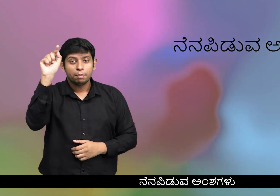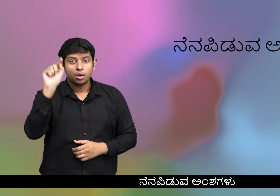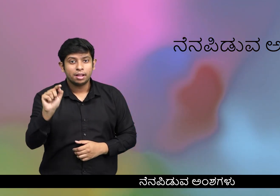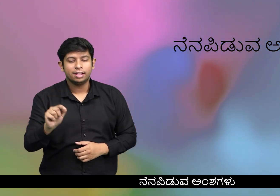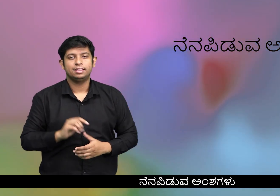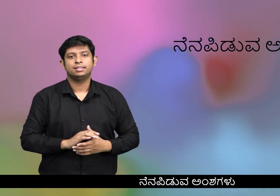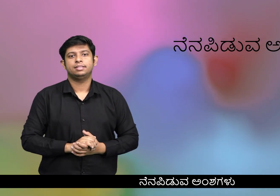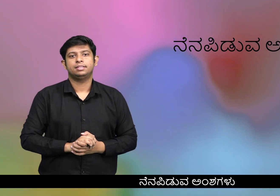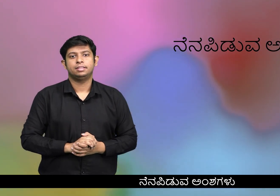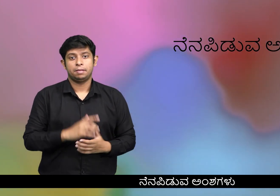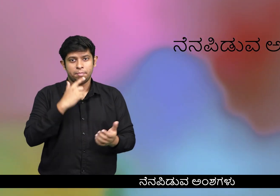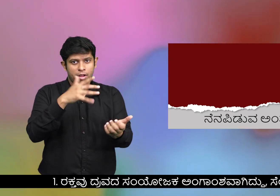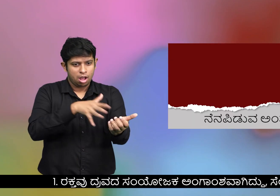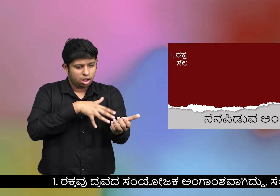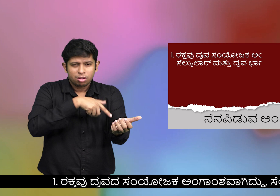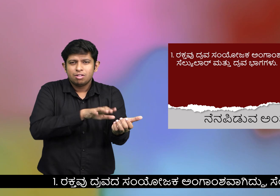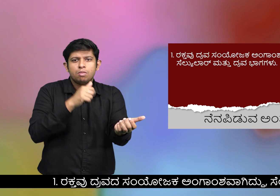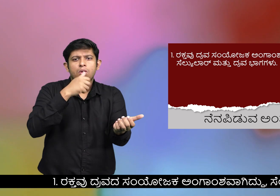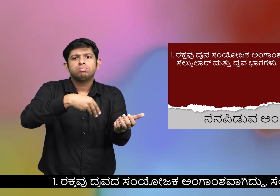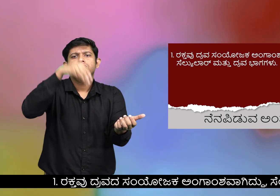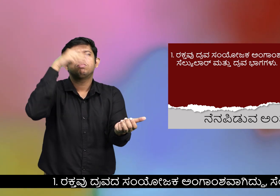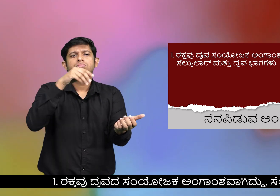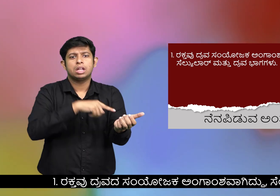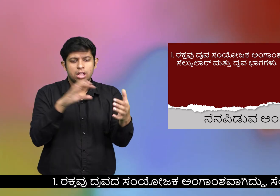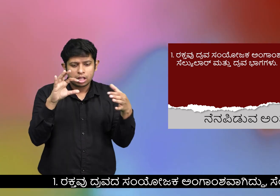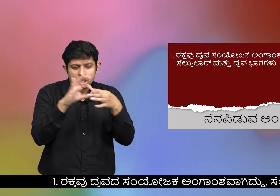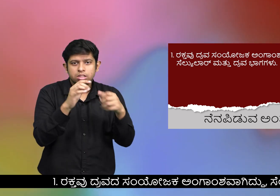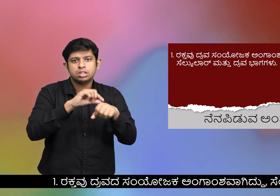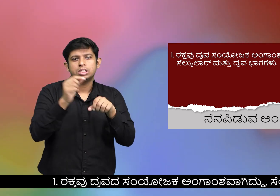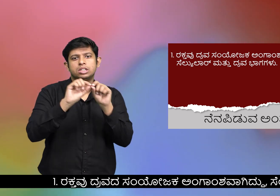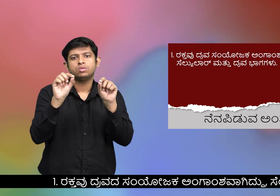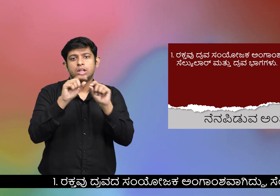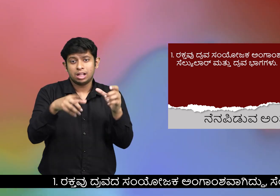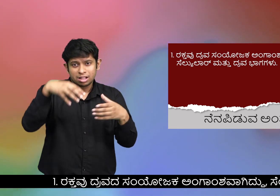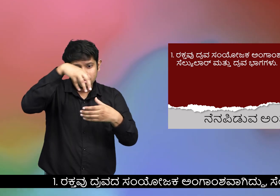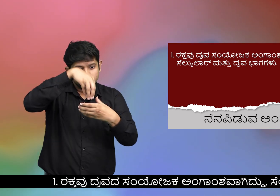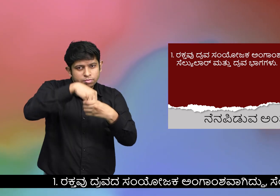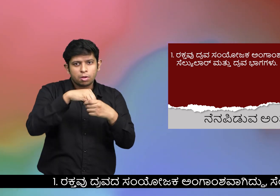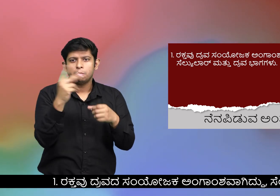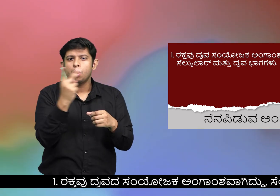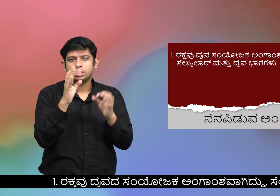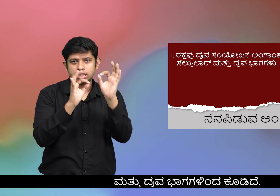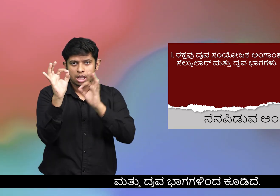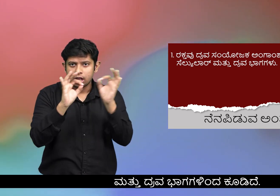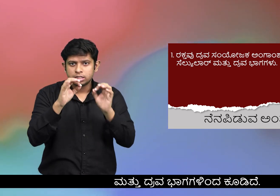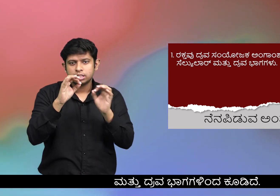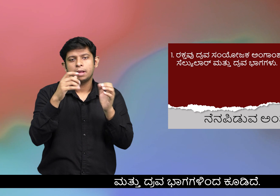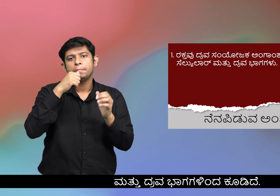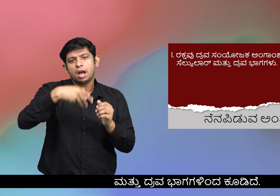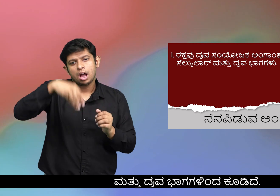ಅಂಶಗಳು: 1. ರಕ್ತವು ದ್ರವದ ಸಂಯೋಜಕ ಅಂಗಾಂಶವಾಗಿದ್ದು ಸೆಲ್ಯುಲಾರ್ ಮತ್ತು ದ್ರವ